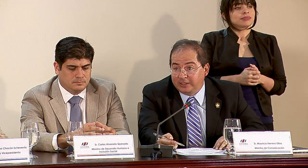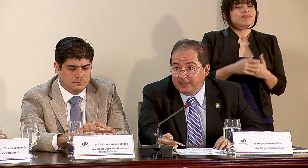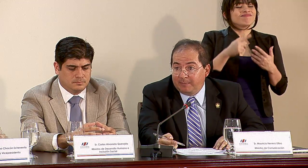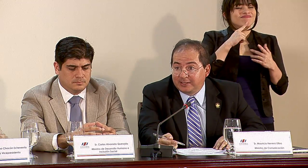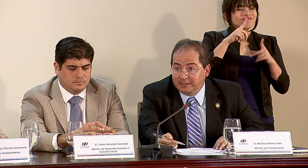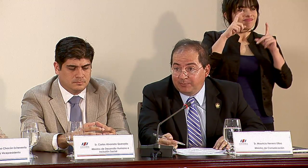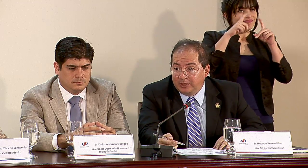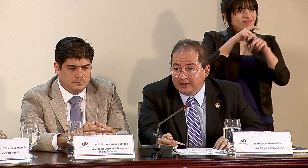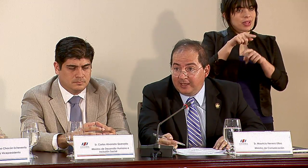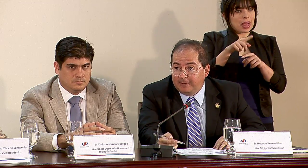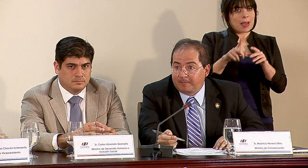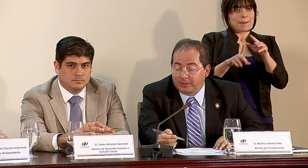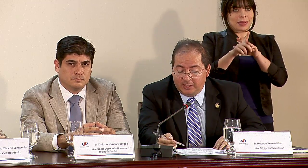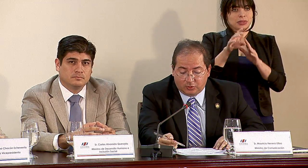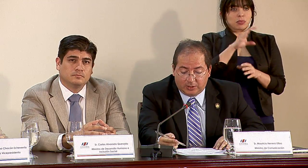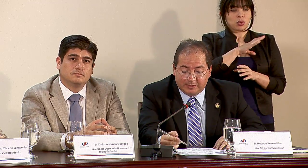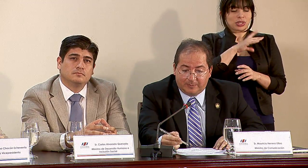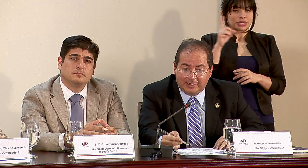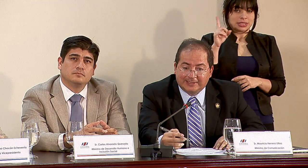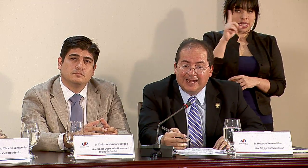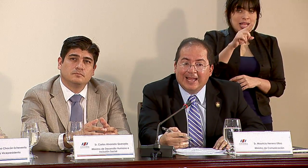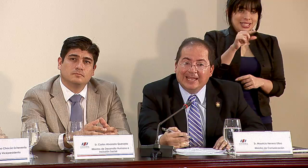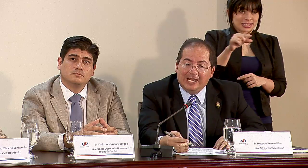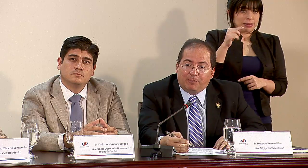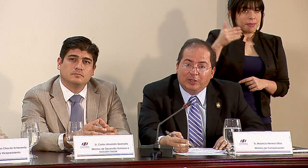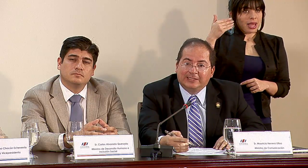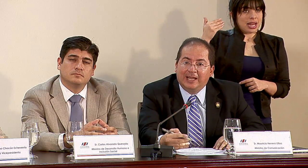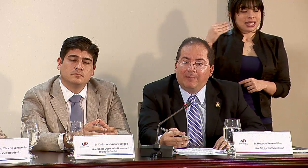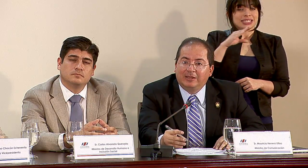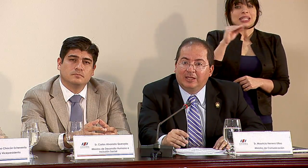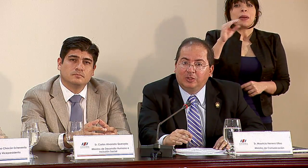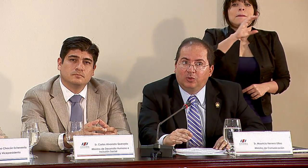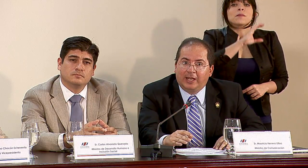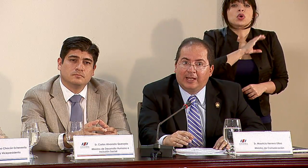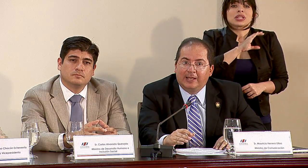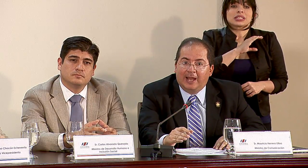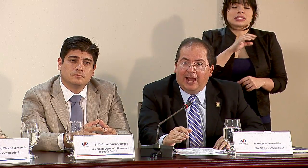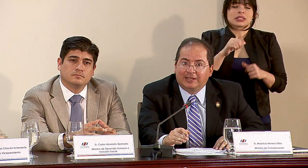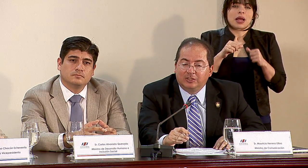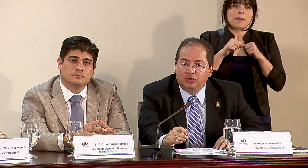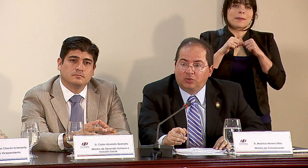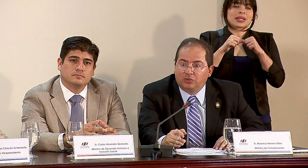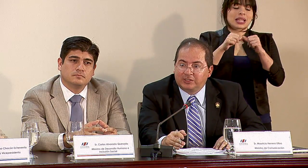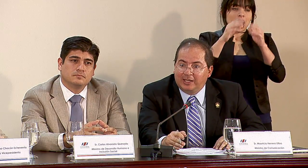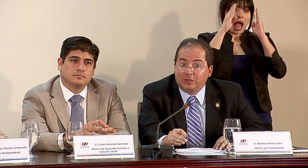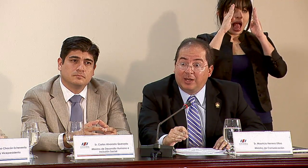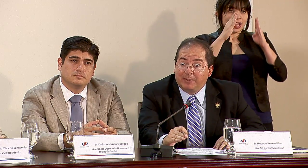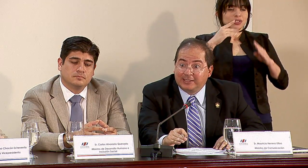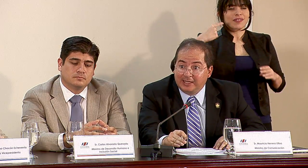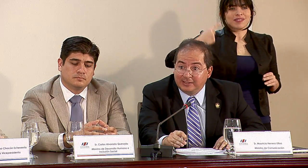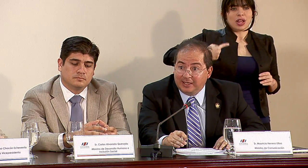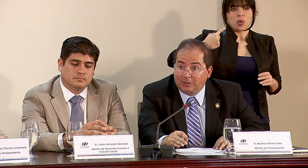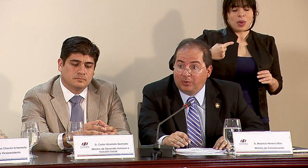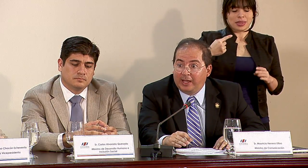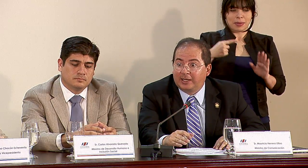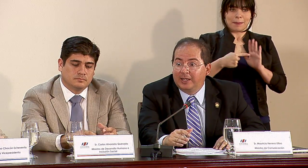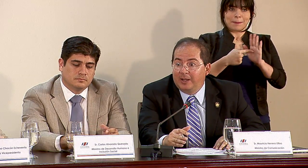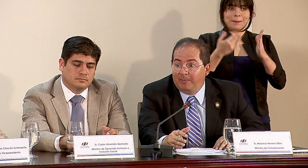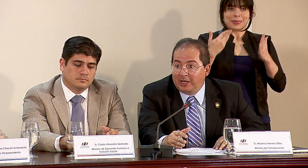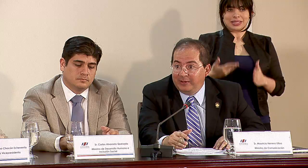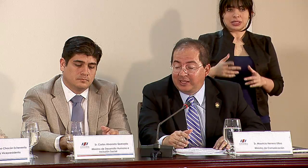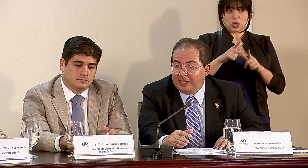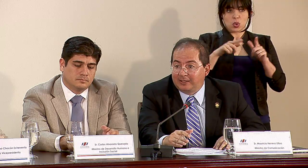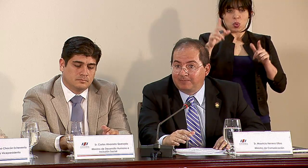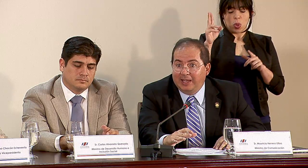triplicado allí la presencia policial en las últimas semanas y la policía ha mantenido una atención constante, una presencia en el lugar